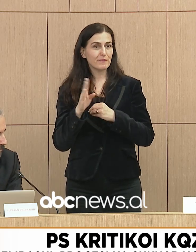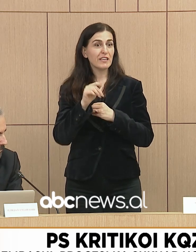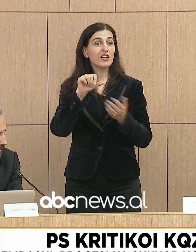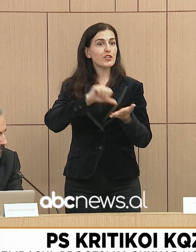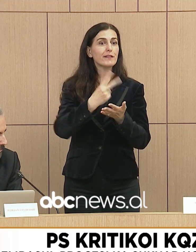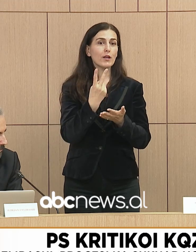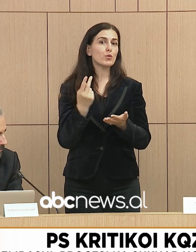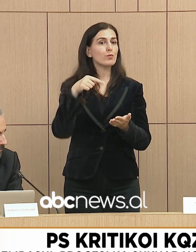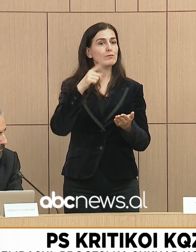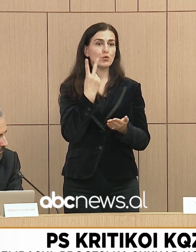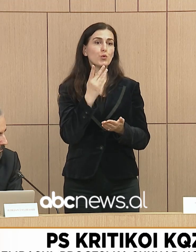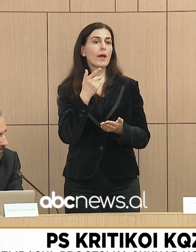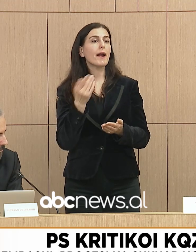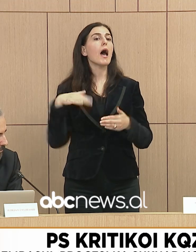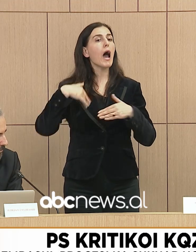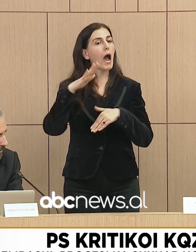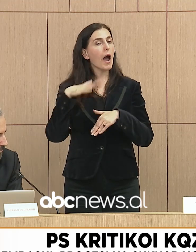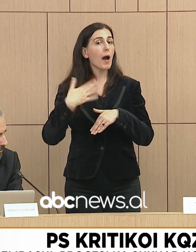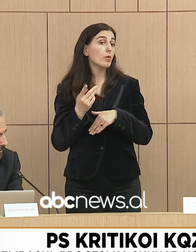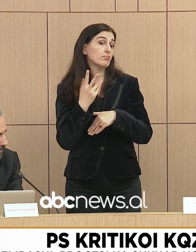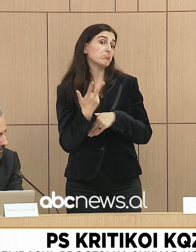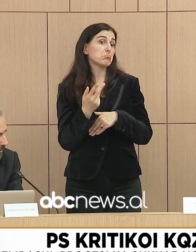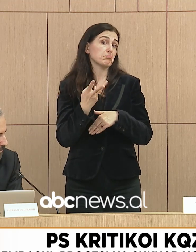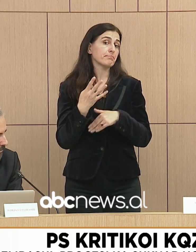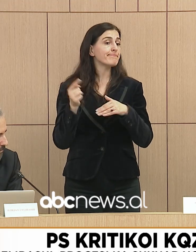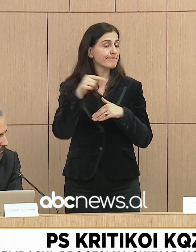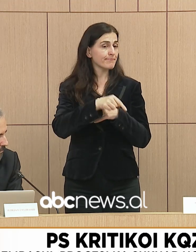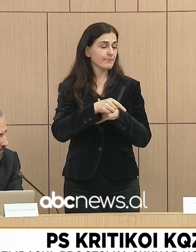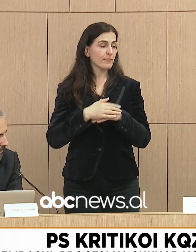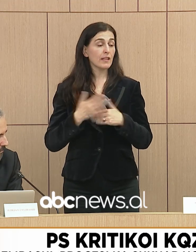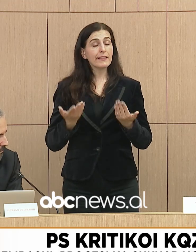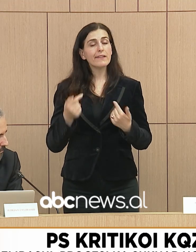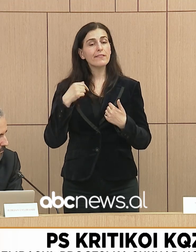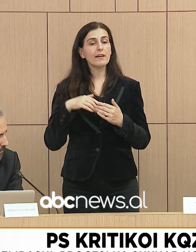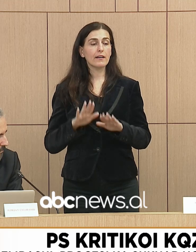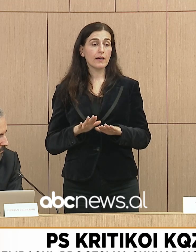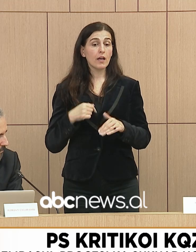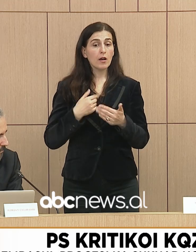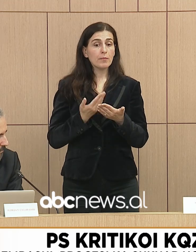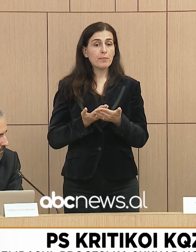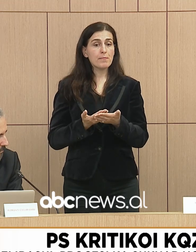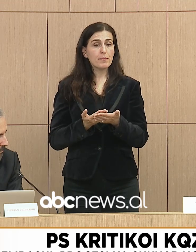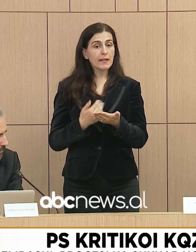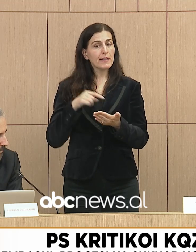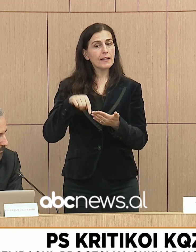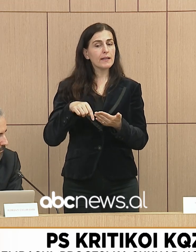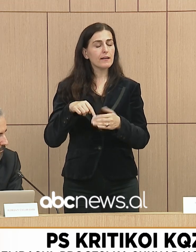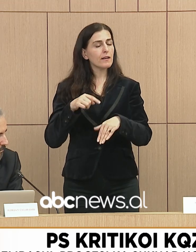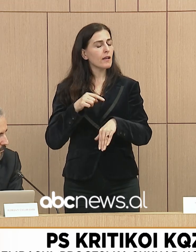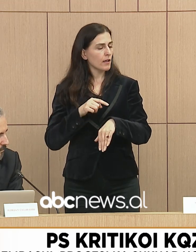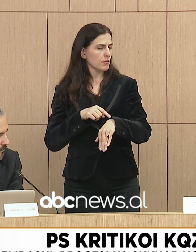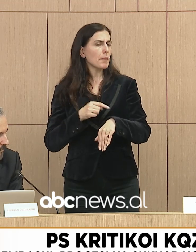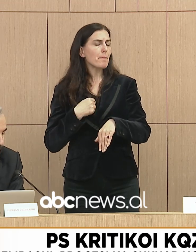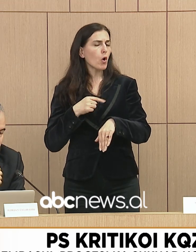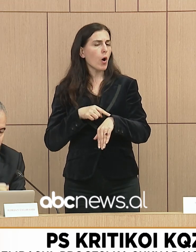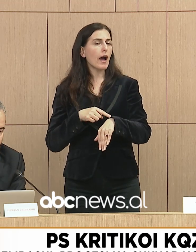qendër votime dy apo më shumë herë. Kështu që lidhur me këto raste, situash koha për të proceduar ne si